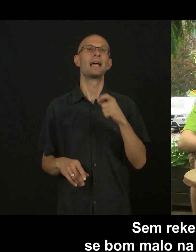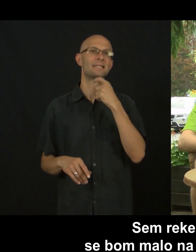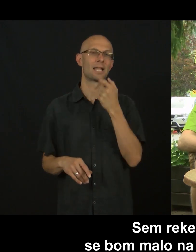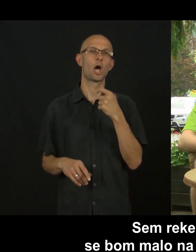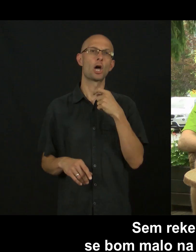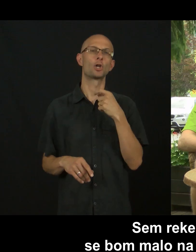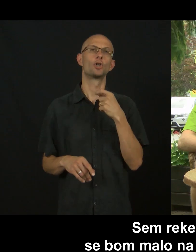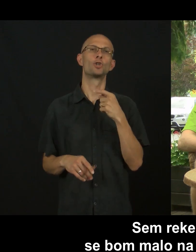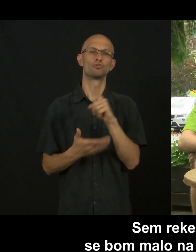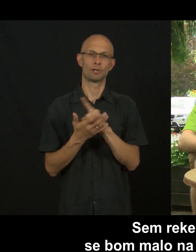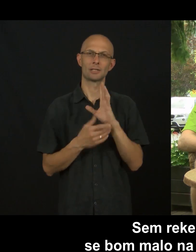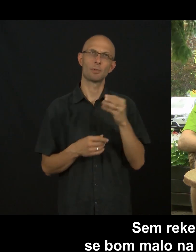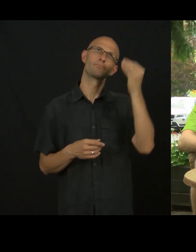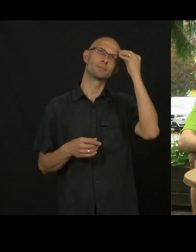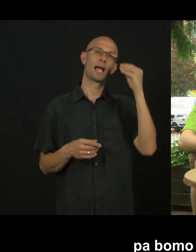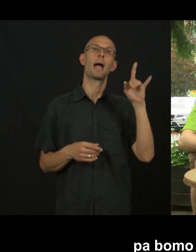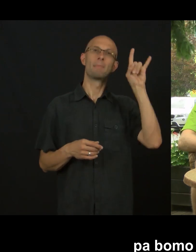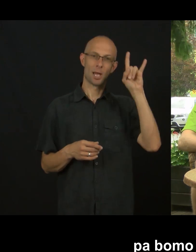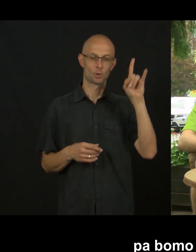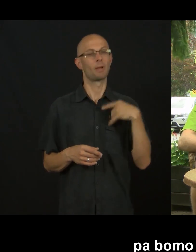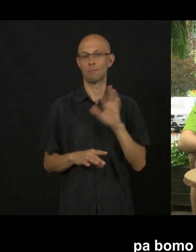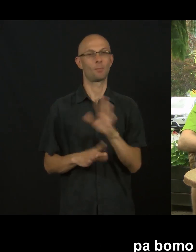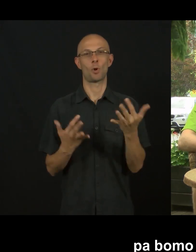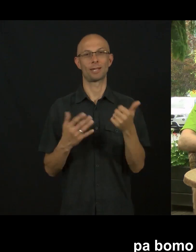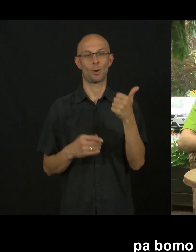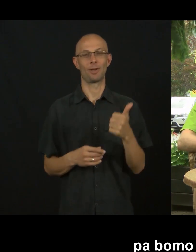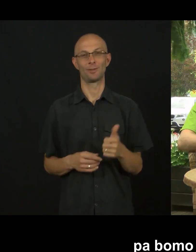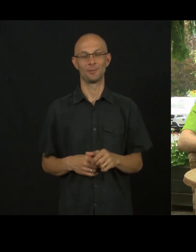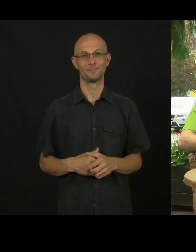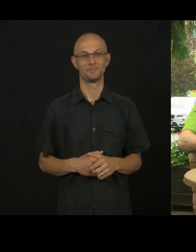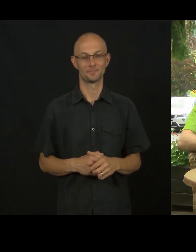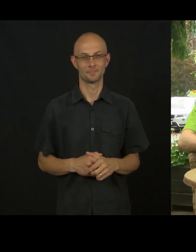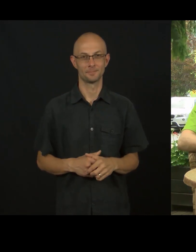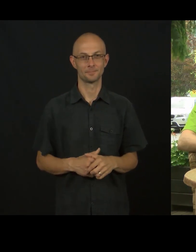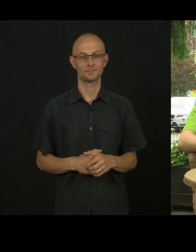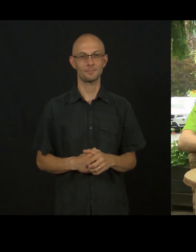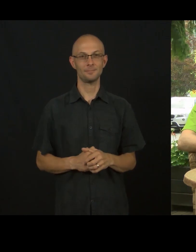na stare čase sem mal na Miha ta zupe naspomnil, pa bomo odigrali.